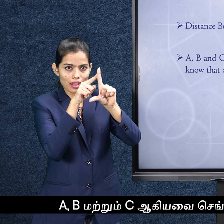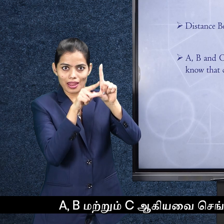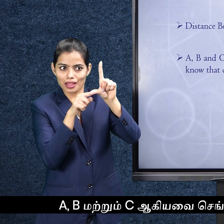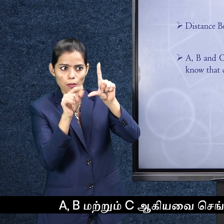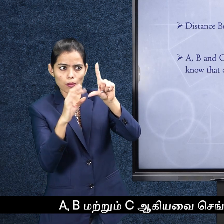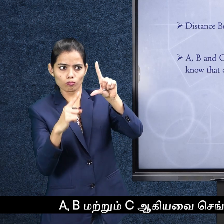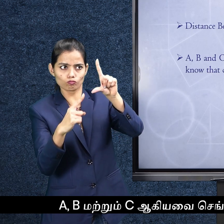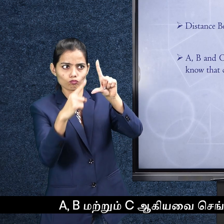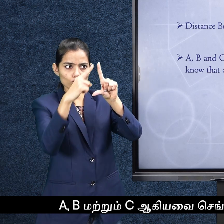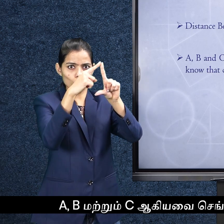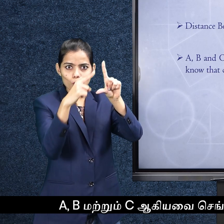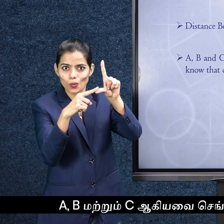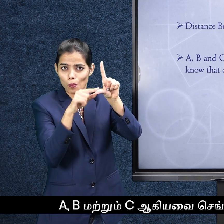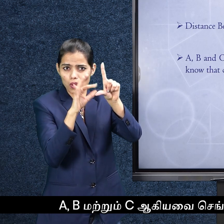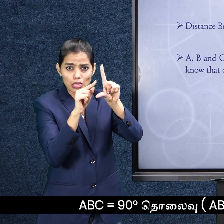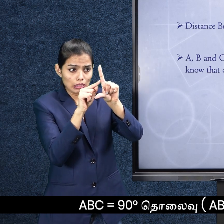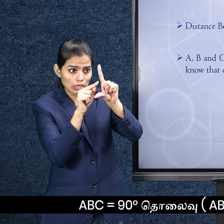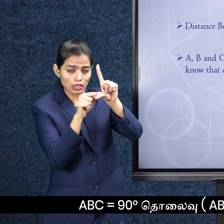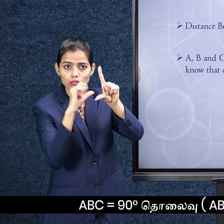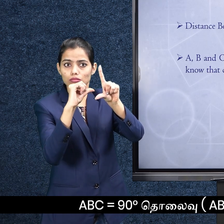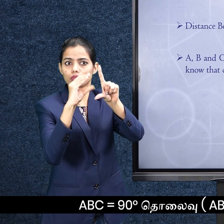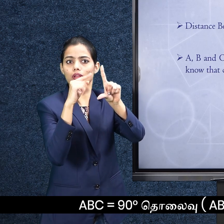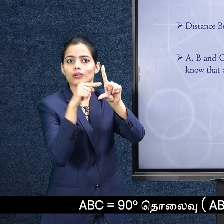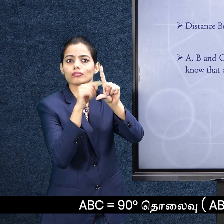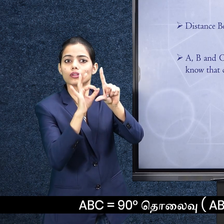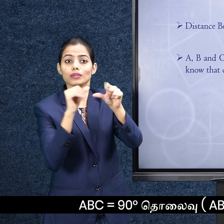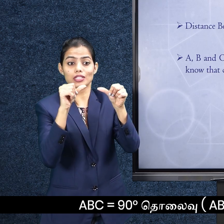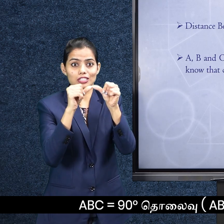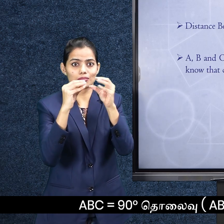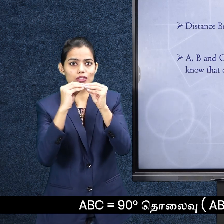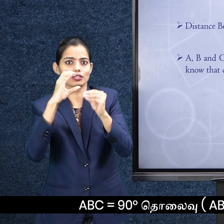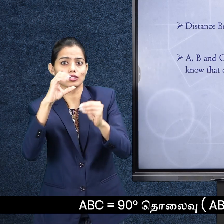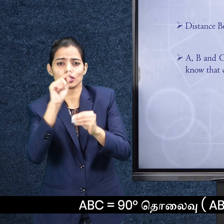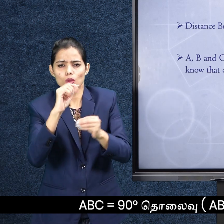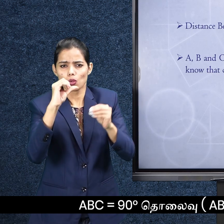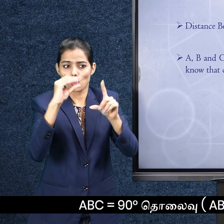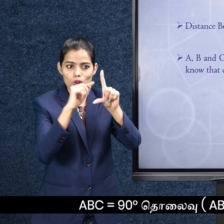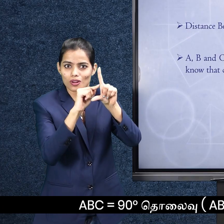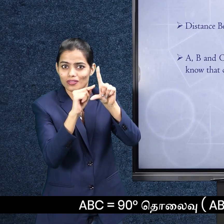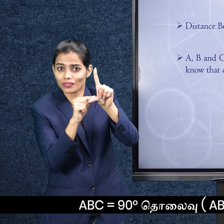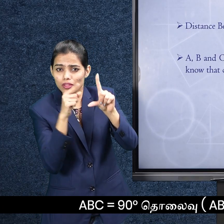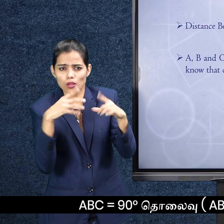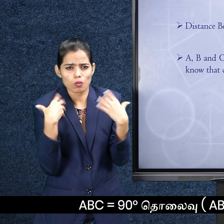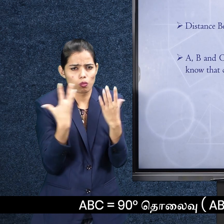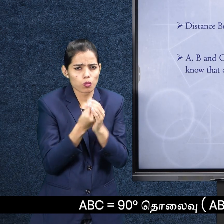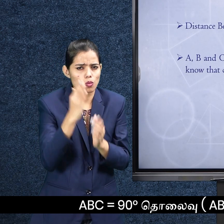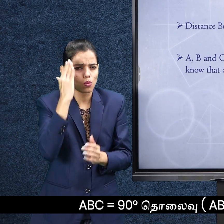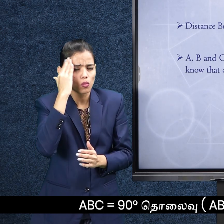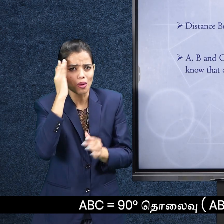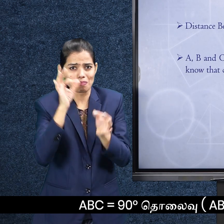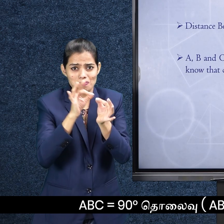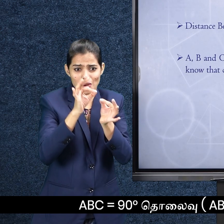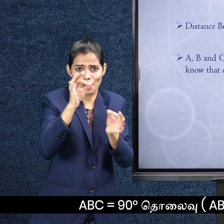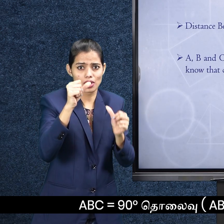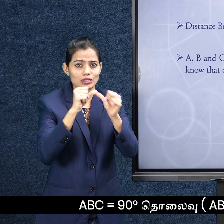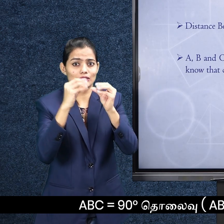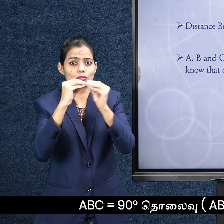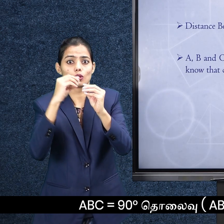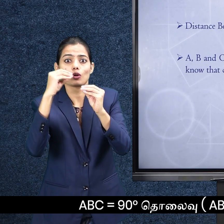முக்கோணத்தின் செங்குத்துகள். ஏபிசி ஈடு 90 பாகை தொலைவு. வட்டடைப்புக்குறிக்குள் ஏபி மேலிலக்கு